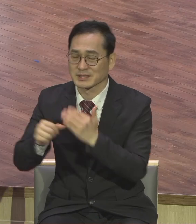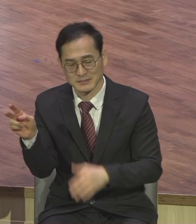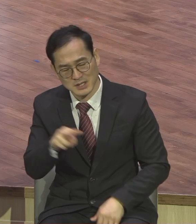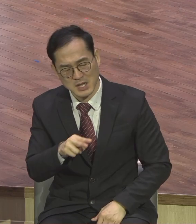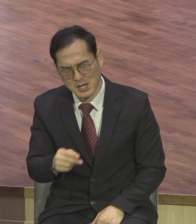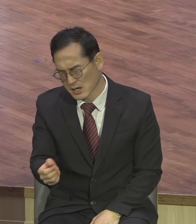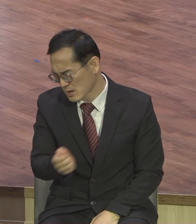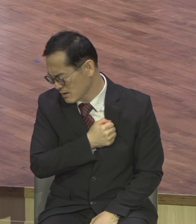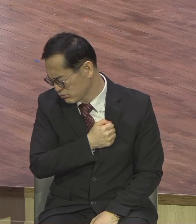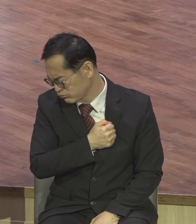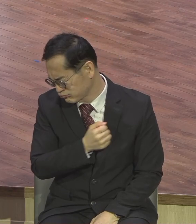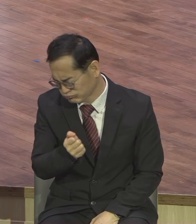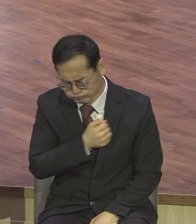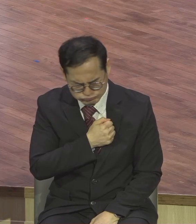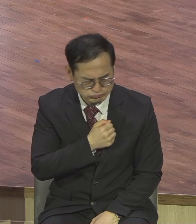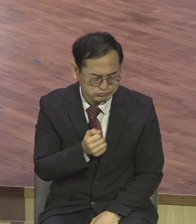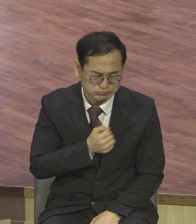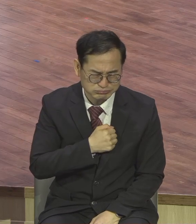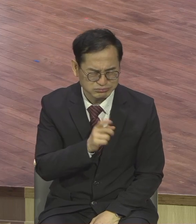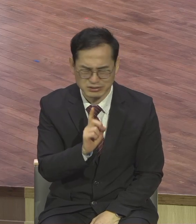인본주의 극치였습니다.